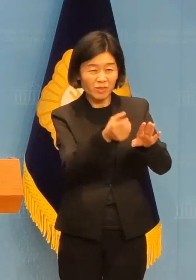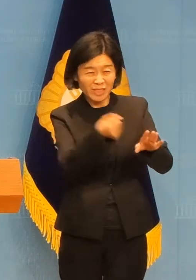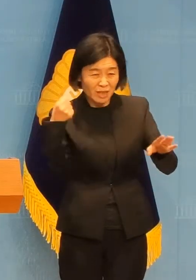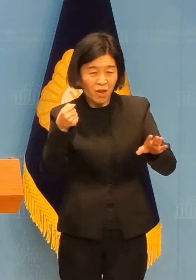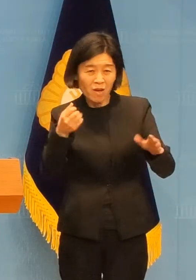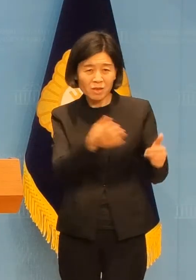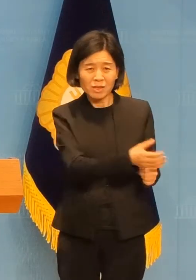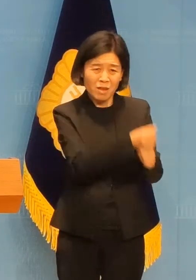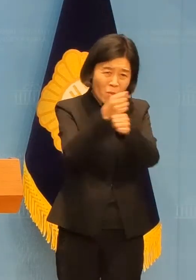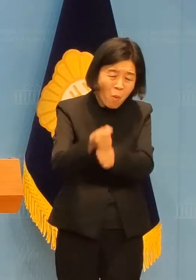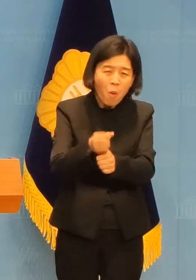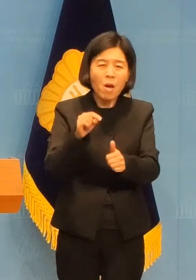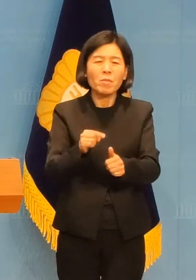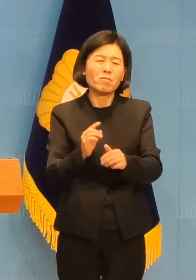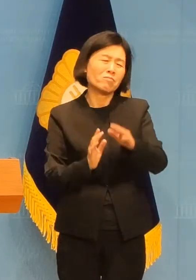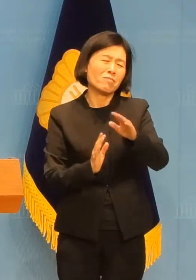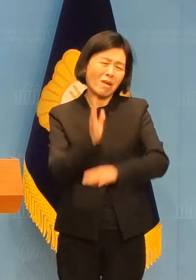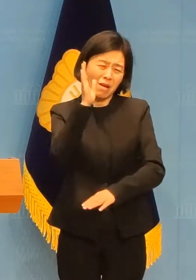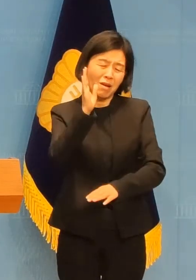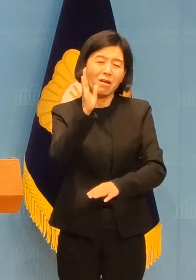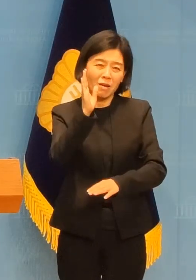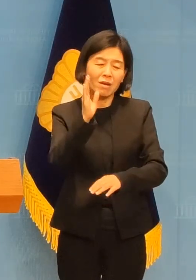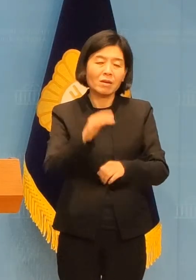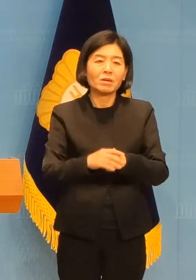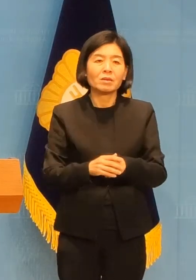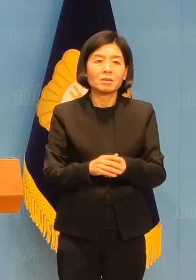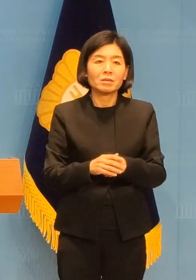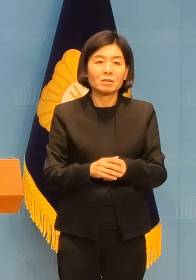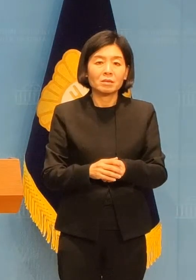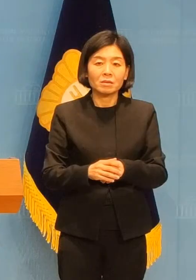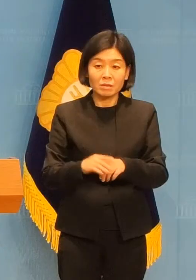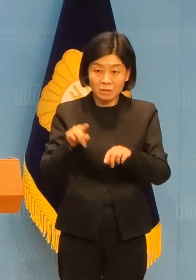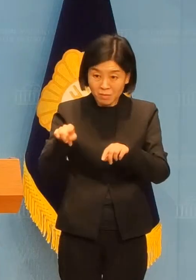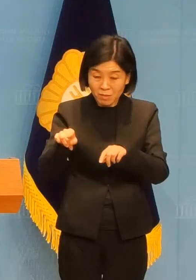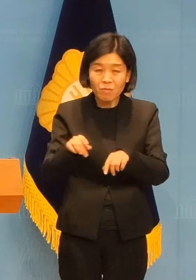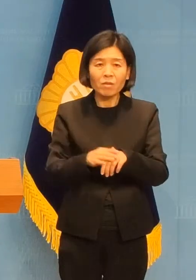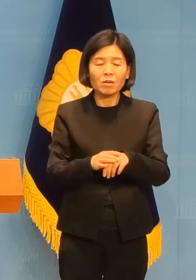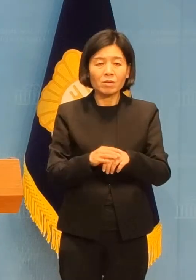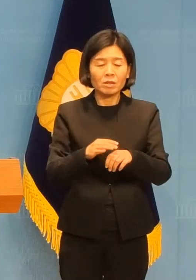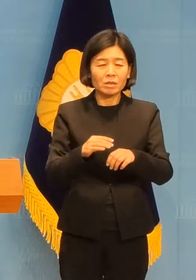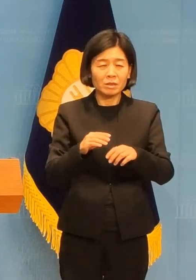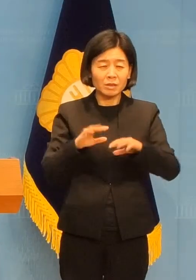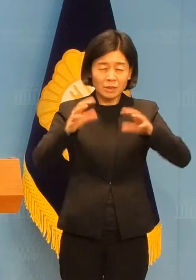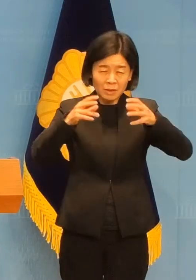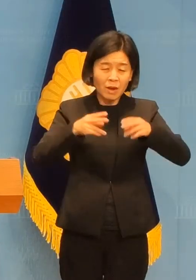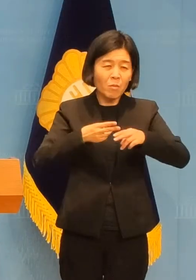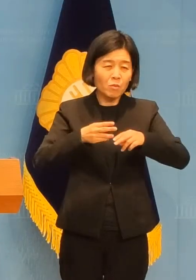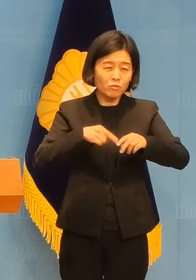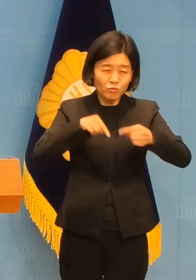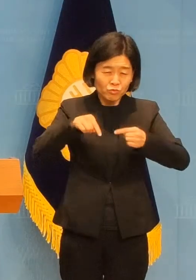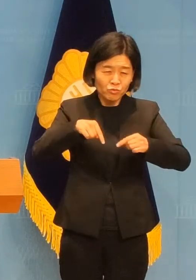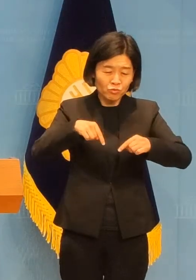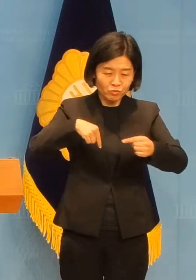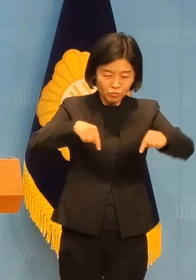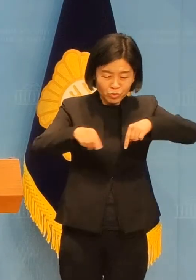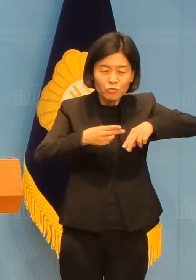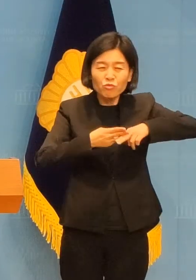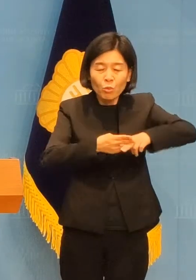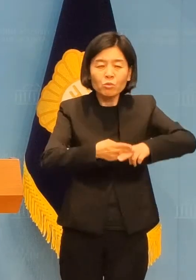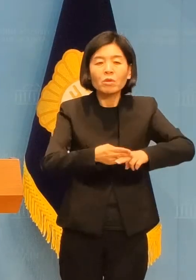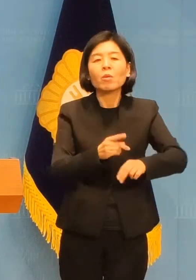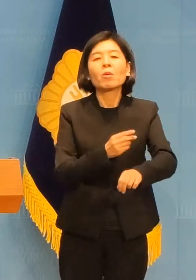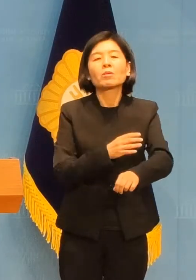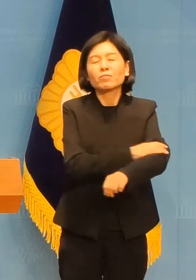명백히 과잉 대응입니다. 이런 식이면 독재랑 뭐가 다릅니까? 법과 절차를 지키는